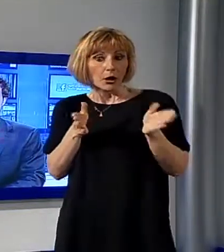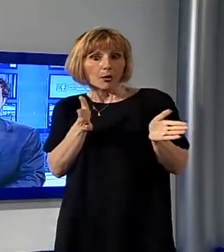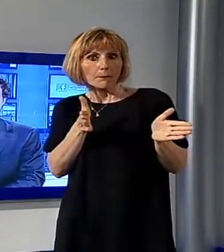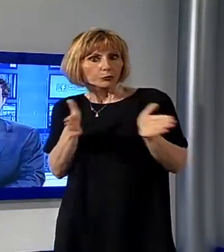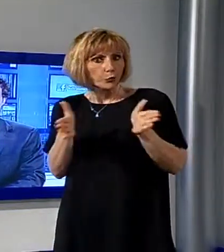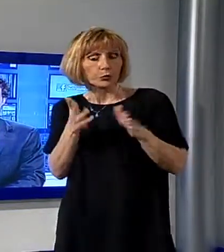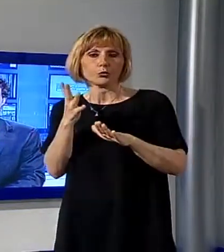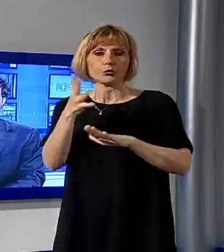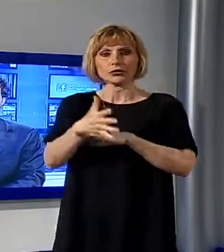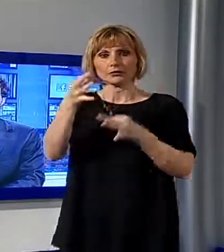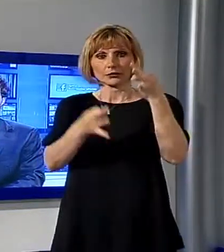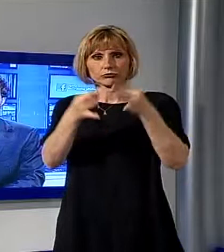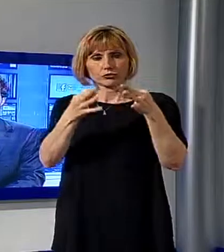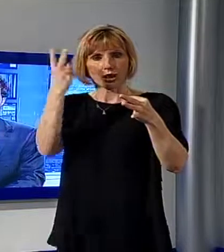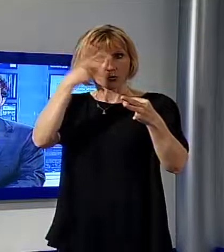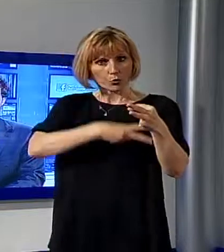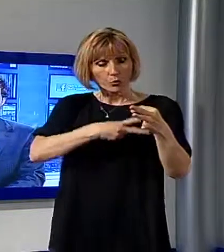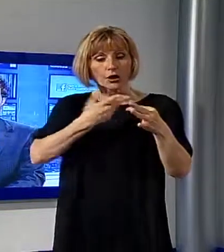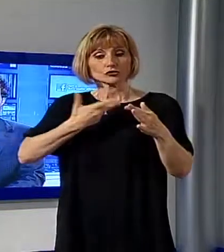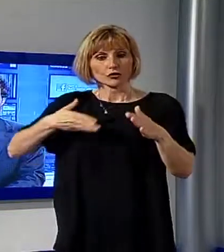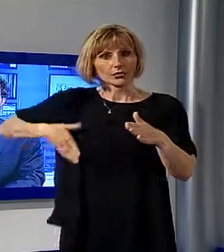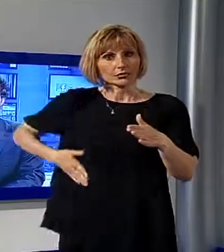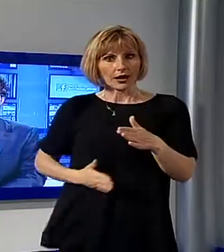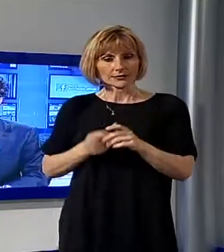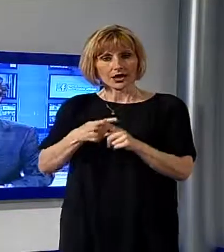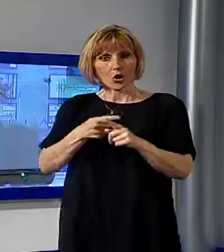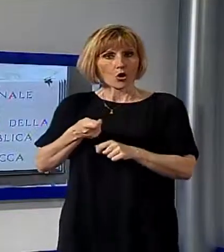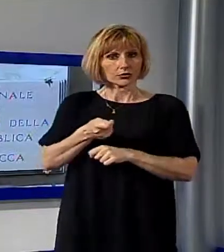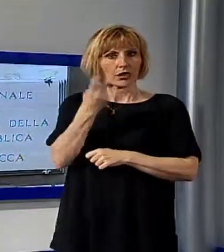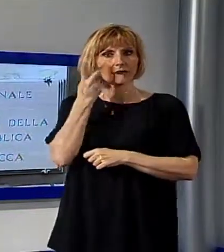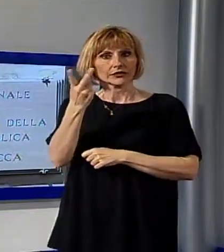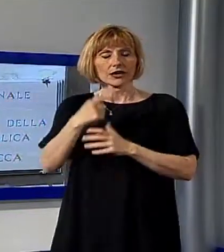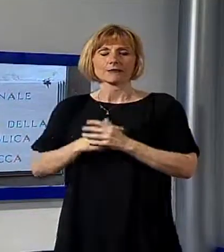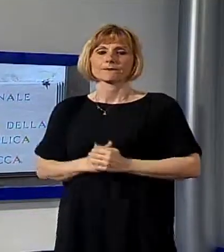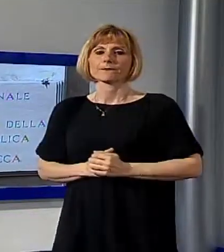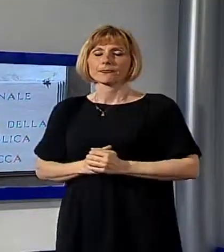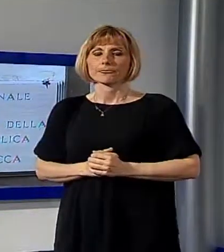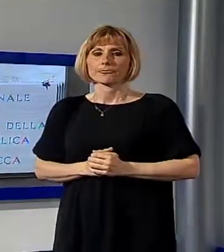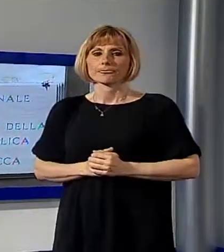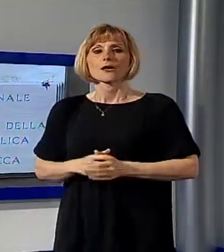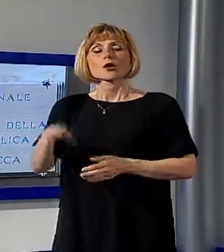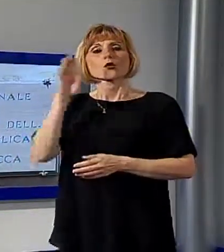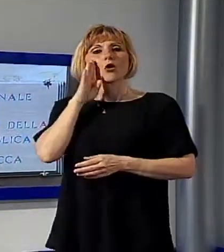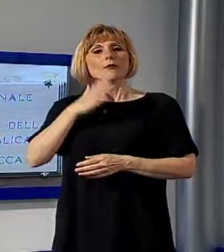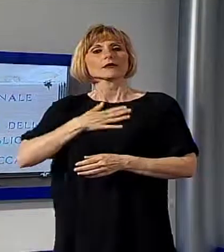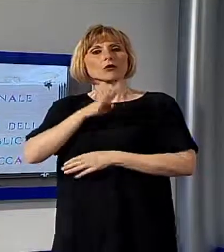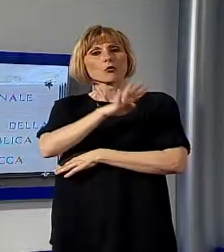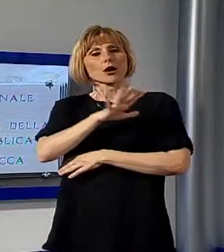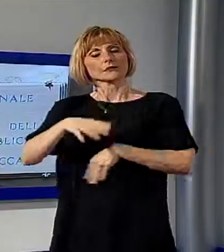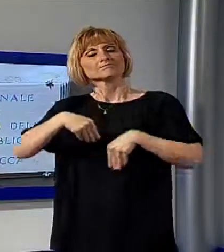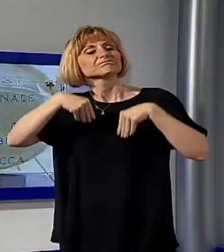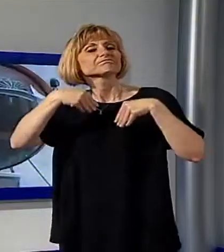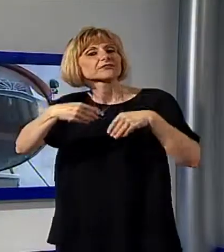in tribunale a Lucca con un coltello in tasca. Vediamo. Si è presentato in tribunale per andare